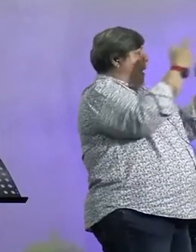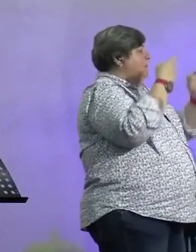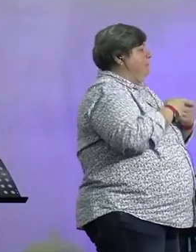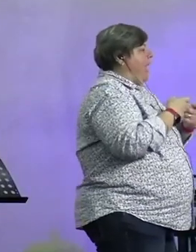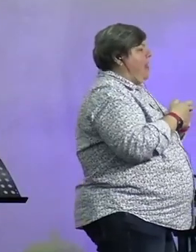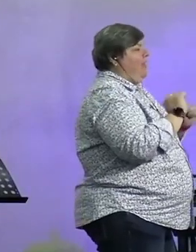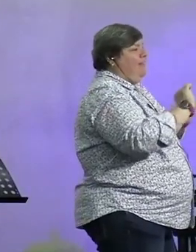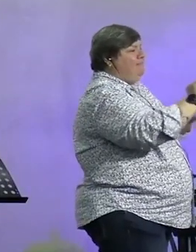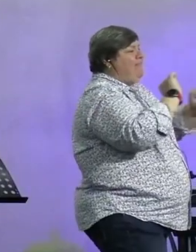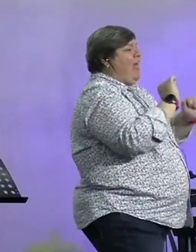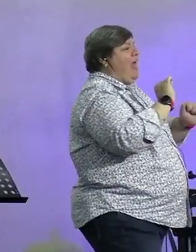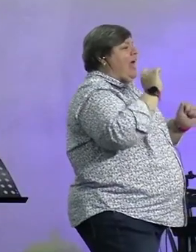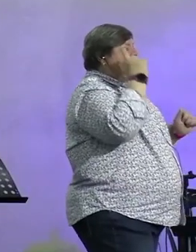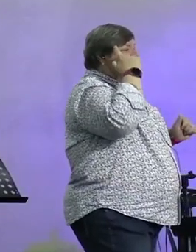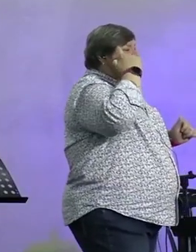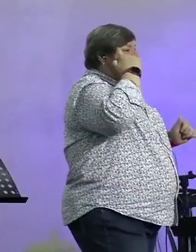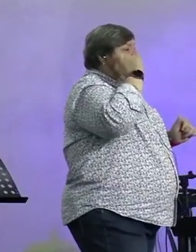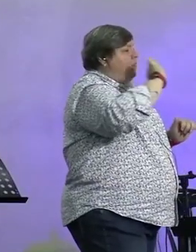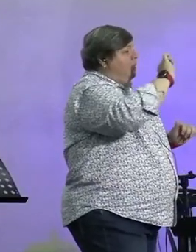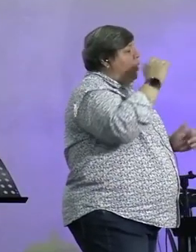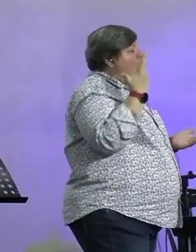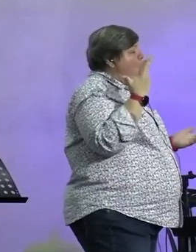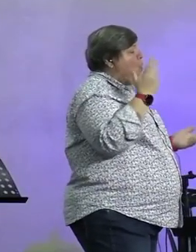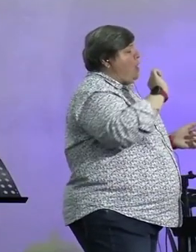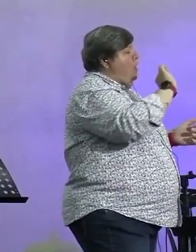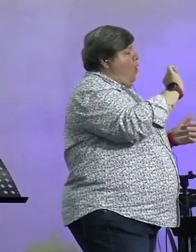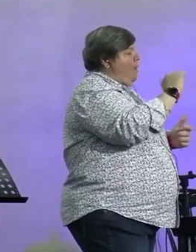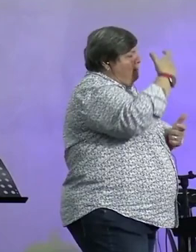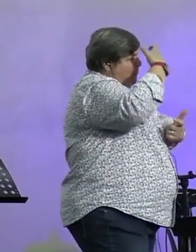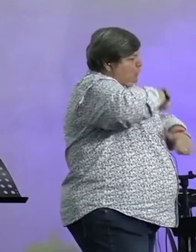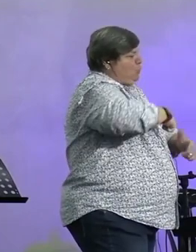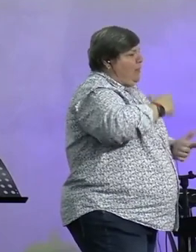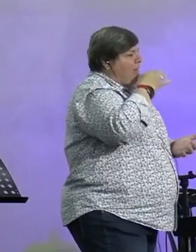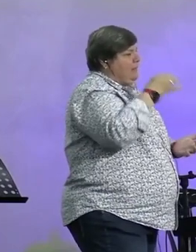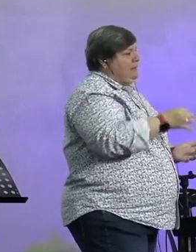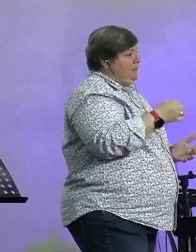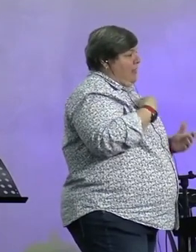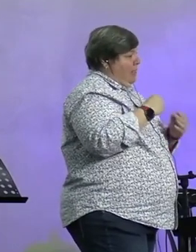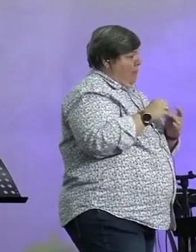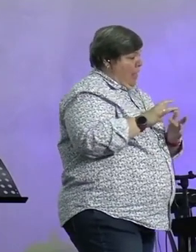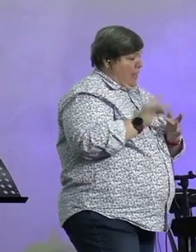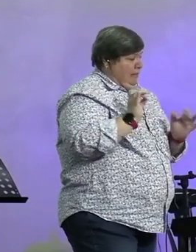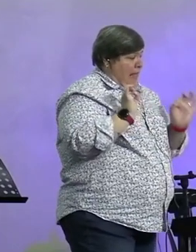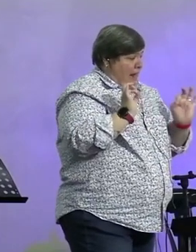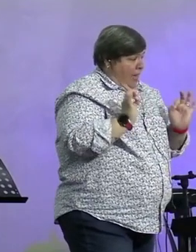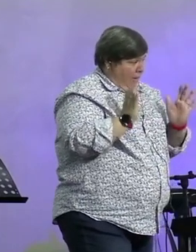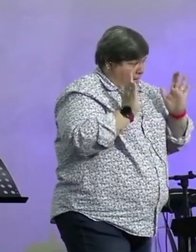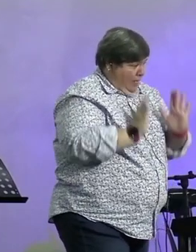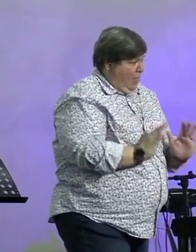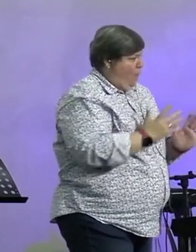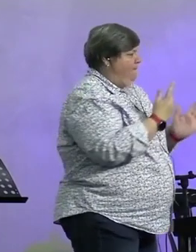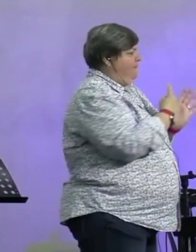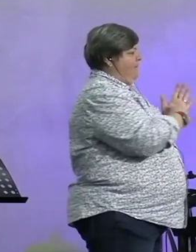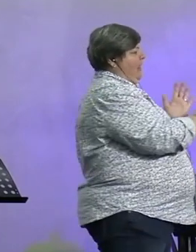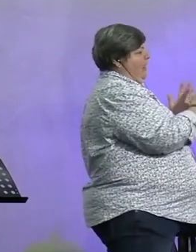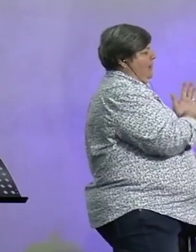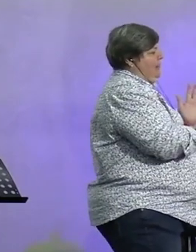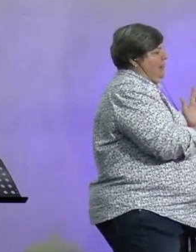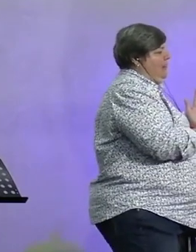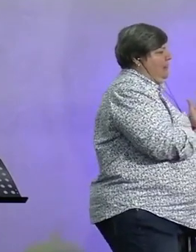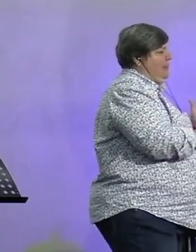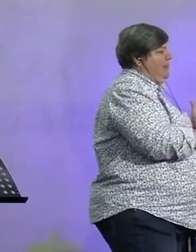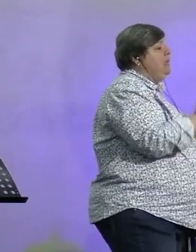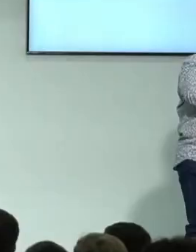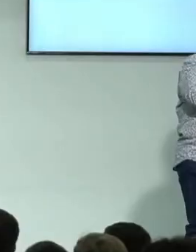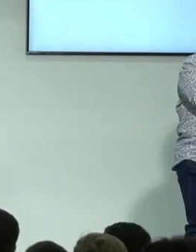nie. Om die regte gesindheid te kies, is iets wat ek moet werk, en 'n doelbewuste keuse moet maak voor die Here. Ek moet 'n Jesus gesindheid kies. Sê gou